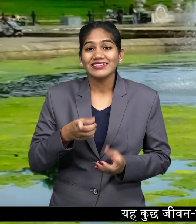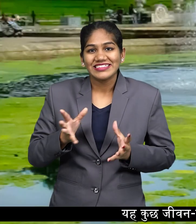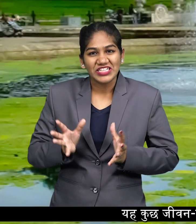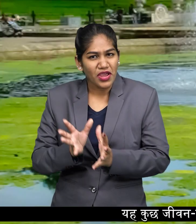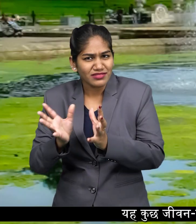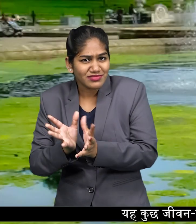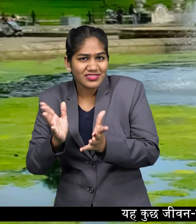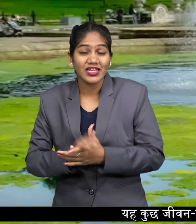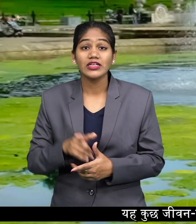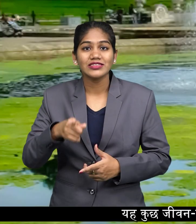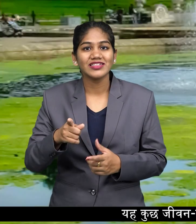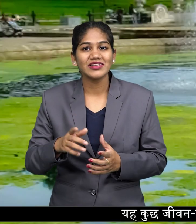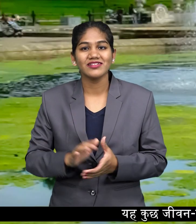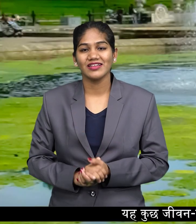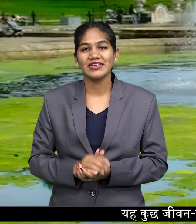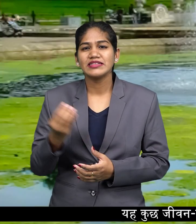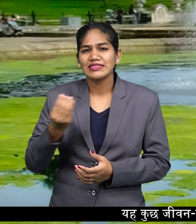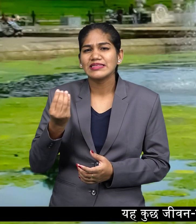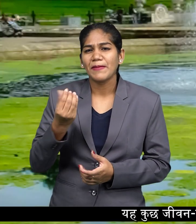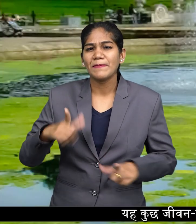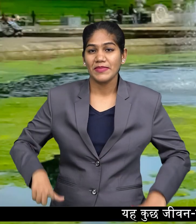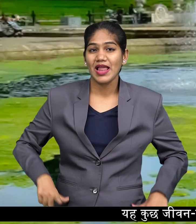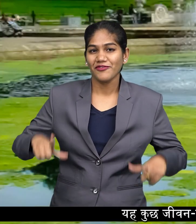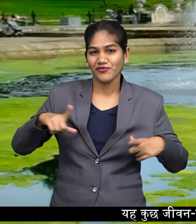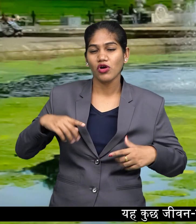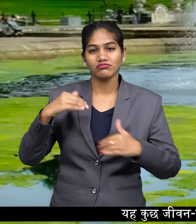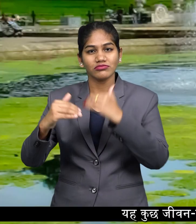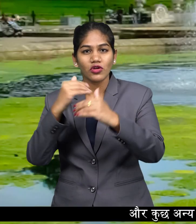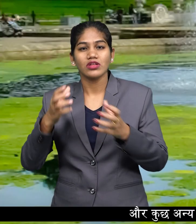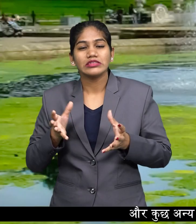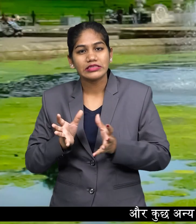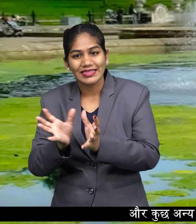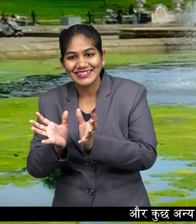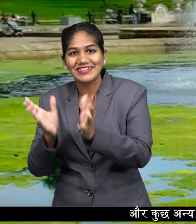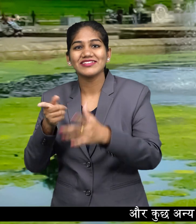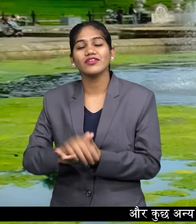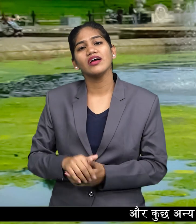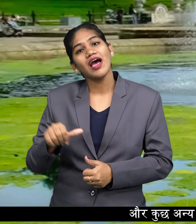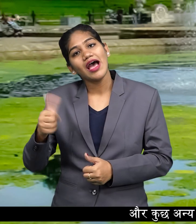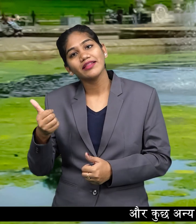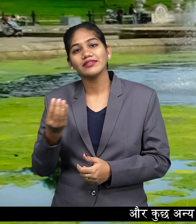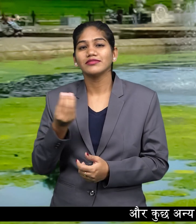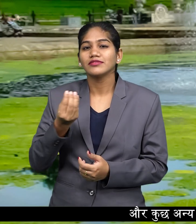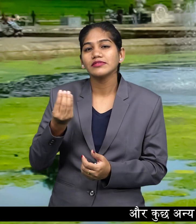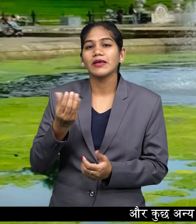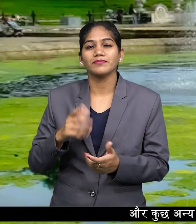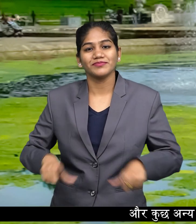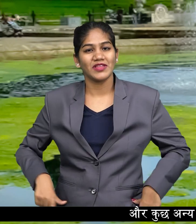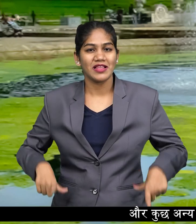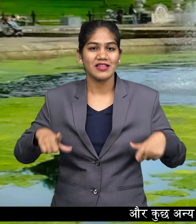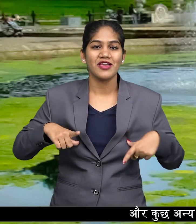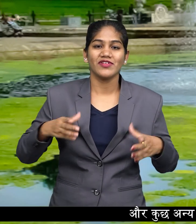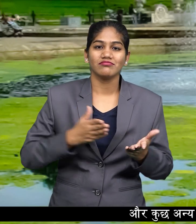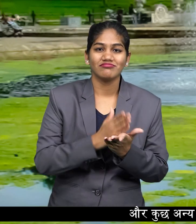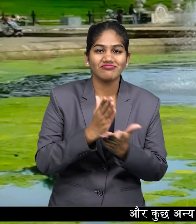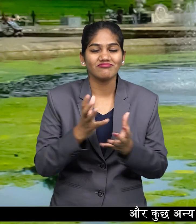यह कुछ जीव रूपों के विकास को प्रोत्साहित कर सकता है और कुछ अन्य जीव रूपों को नुकसान पहुंचा सकता